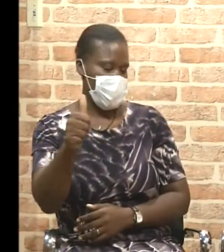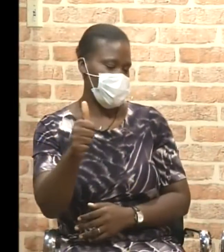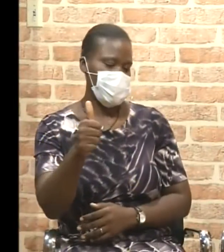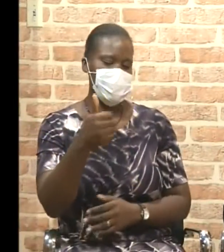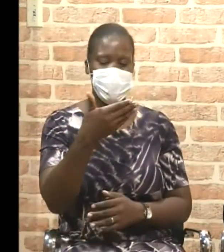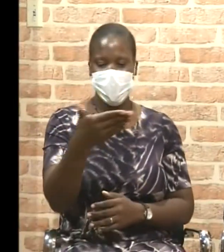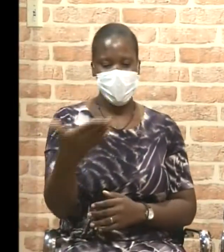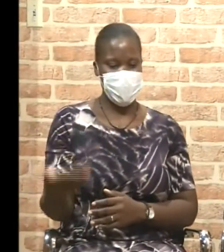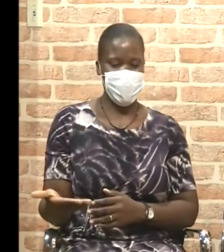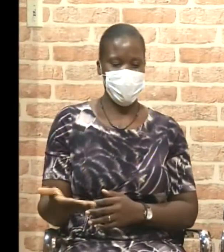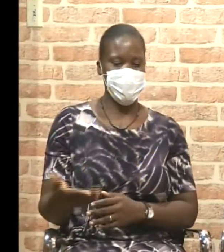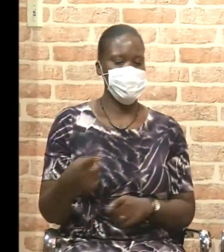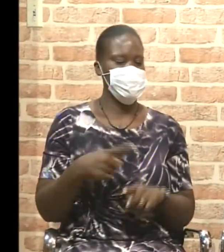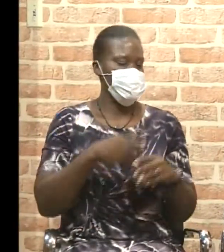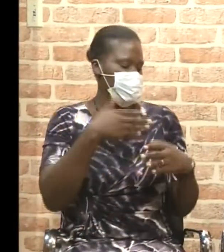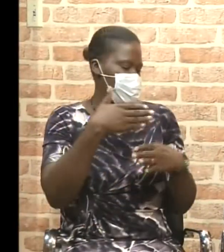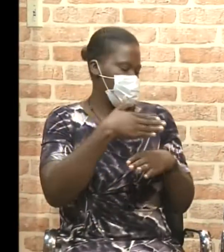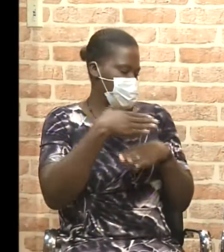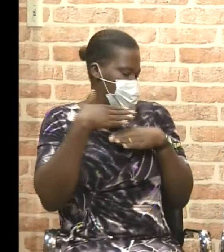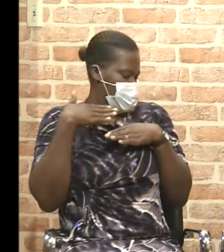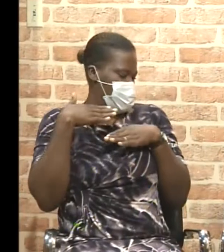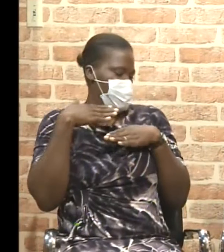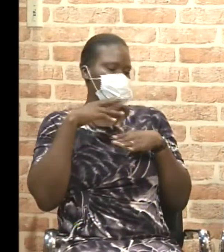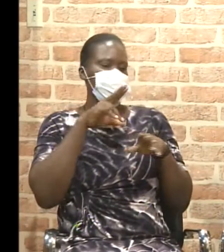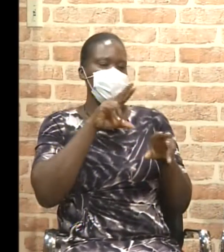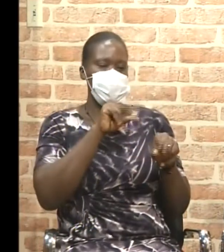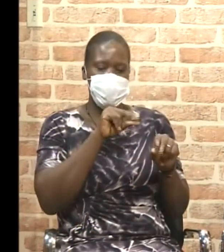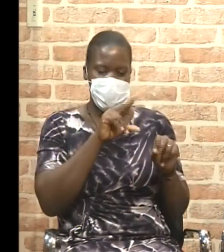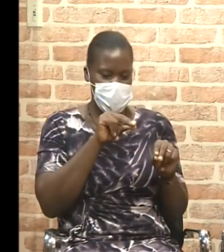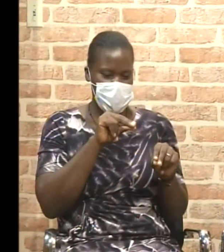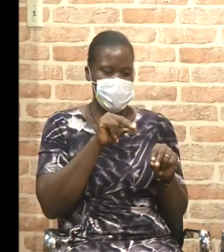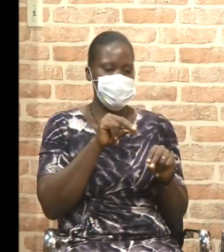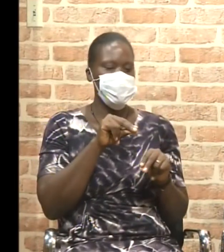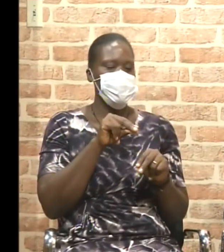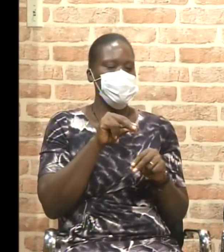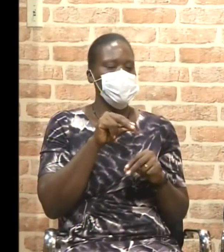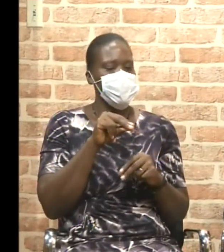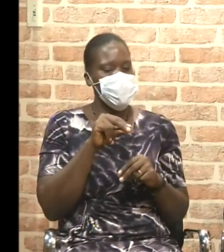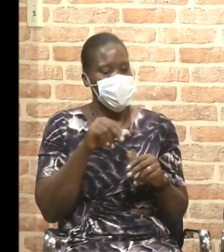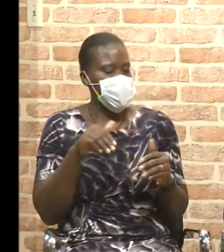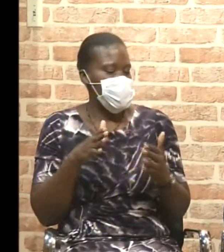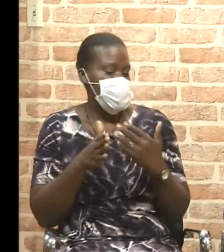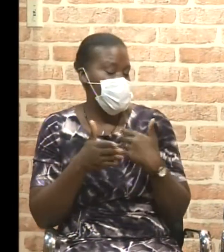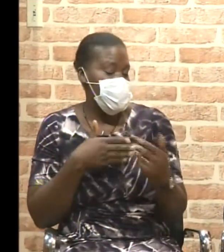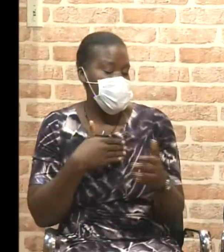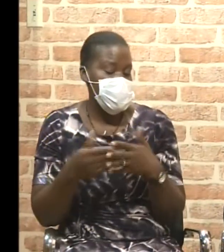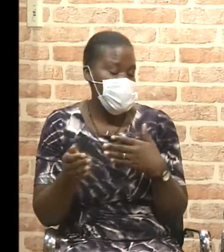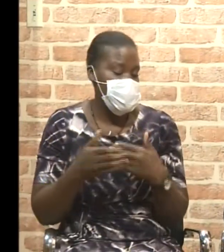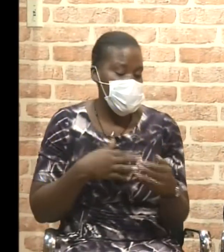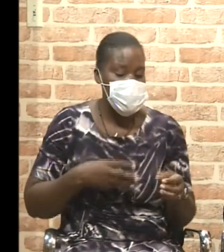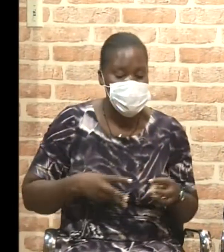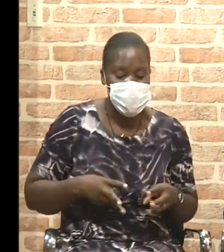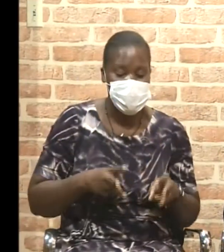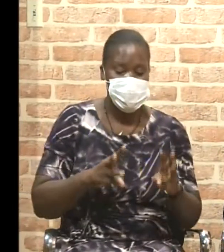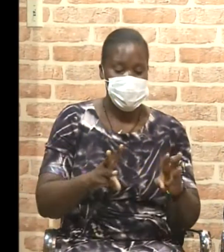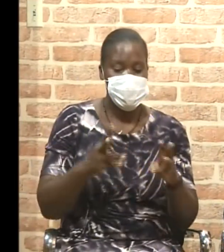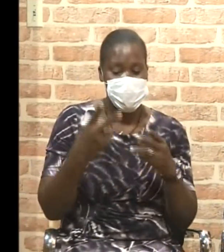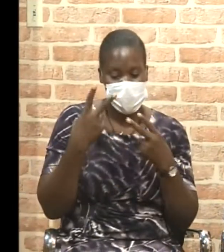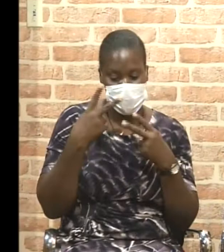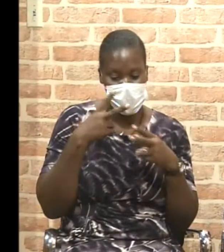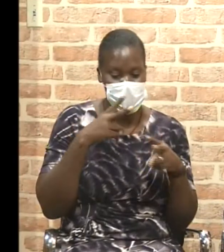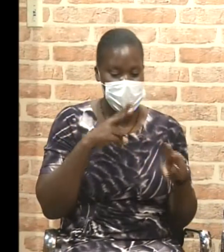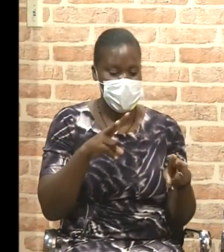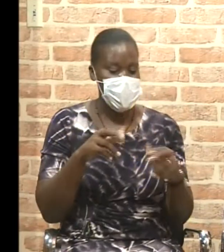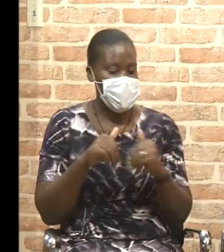des filles, parce que nous sommes les gens qui font toute vie, nous avons des filles. Donc de toute façon, j'ai des filles à venir, certainement. On a regardé qui j'en ai capable de